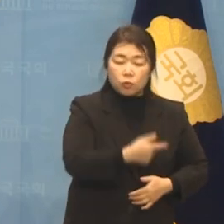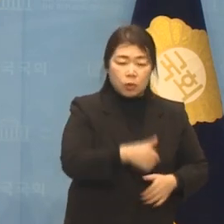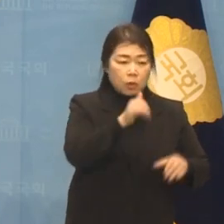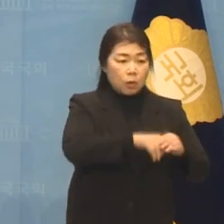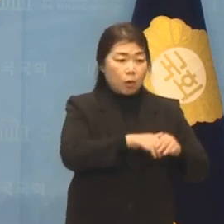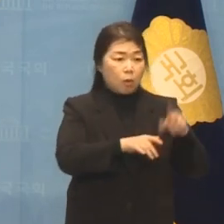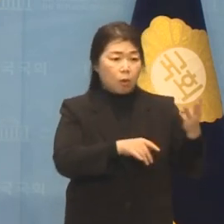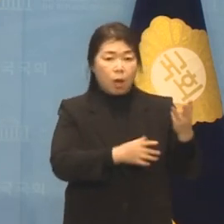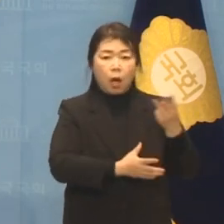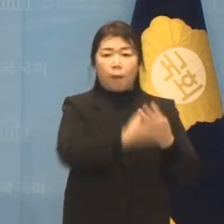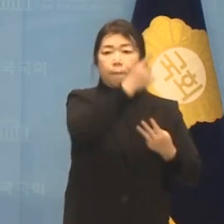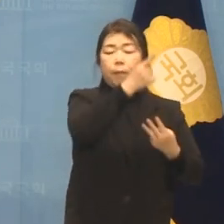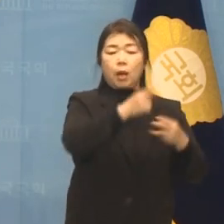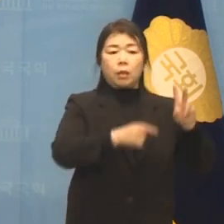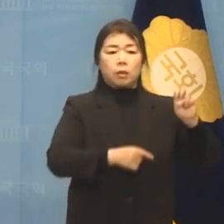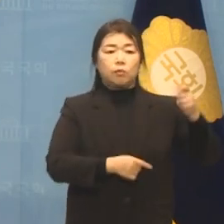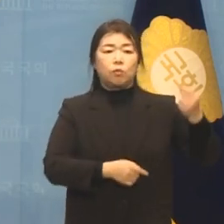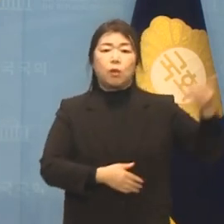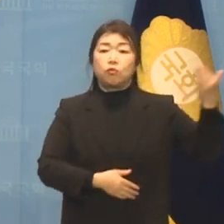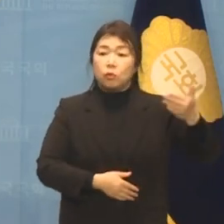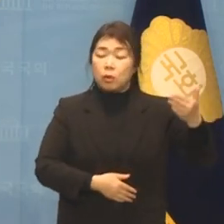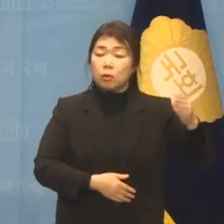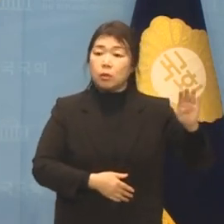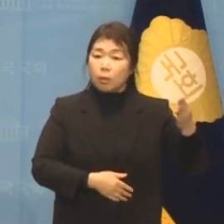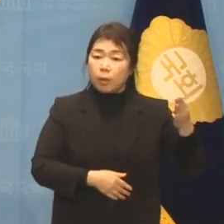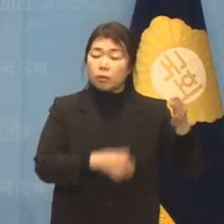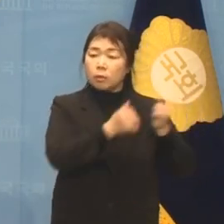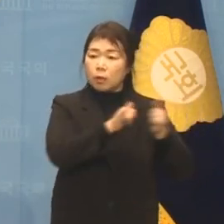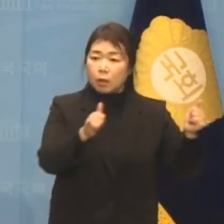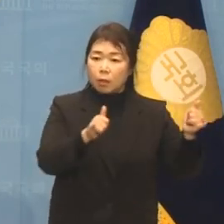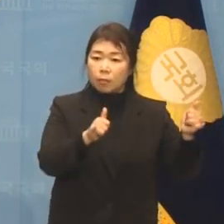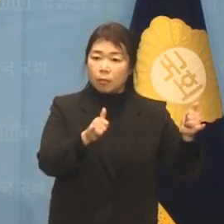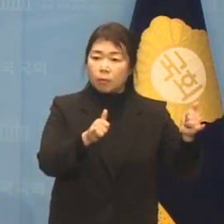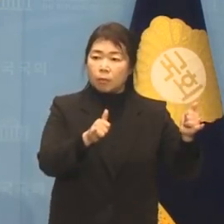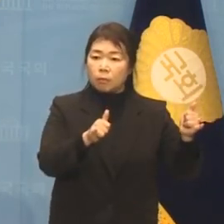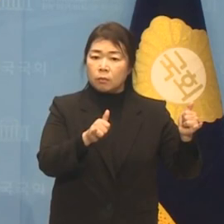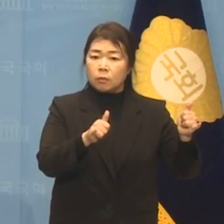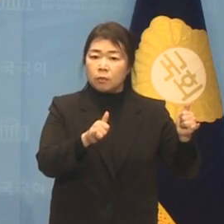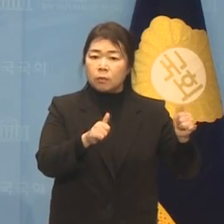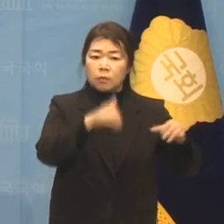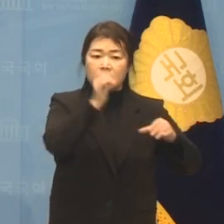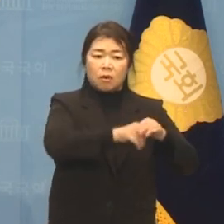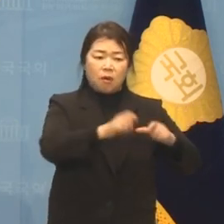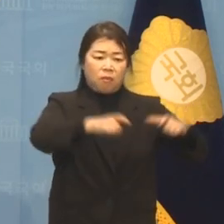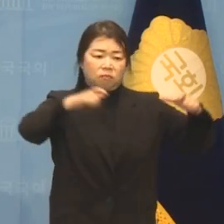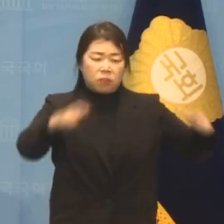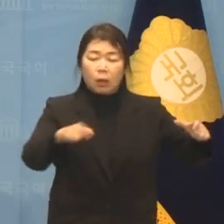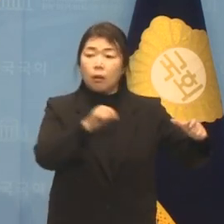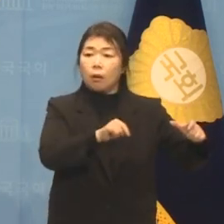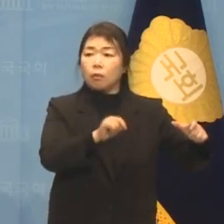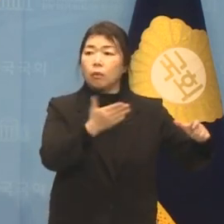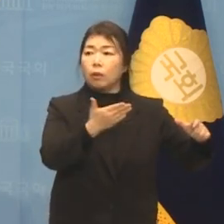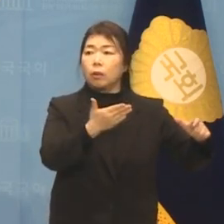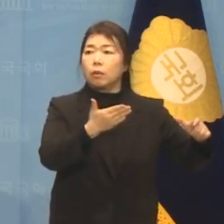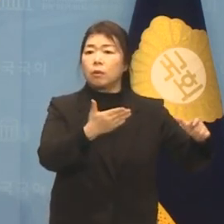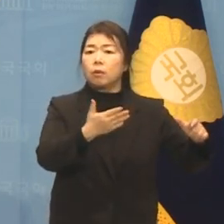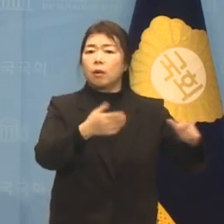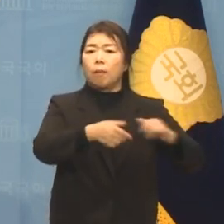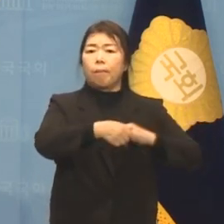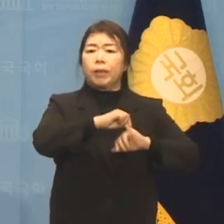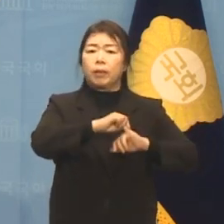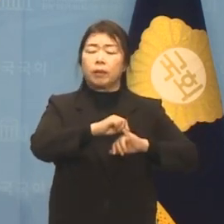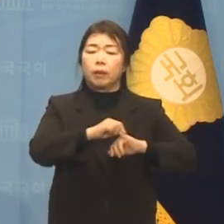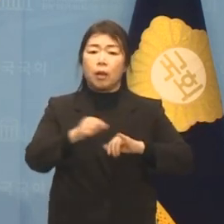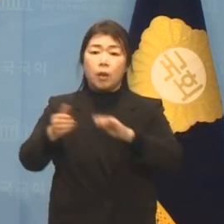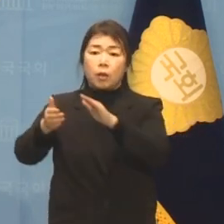선거구가 26만 9,400명에 달하는 거대 선거구로 되는 그런 농촌과